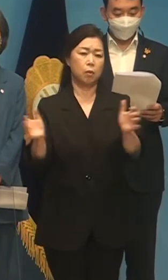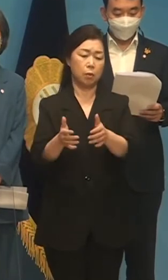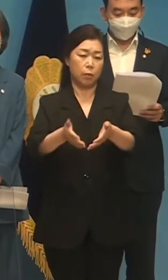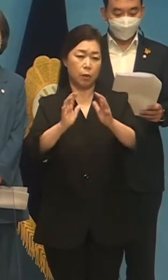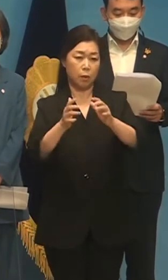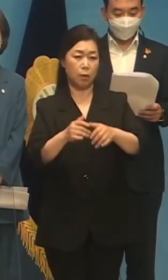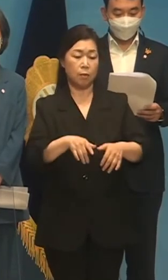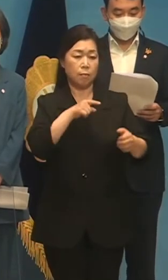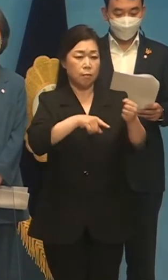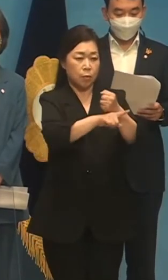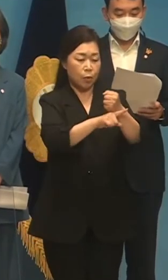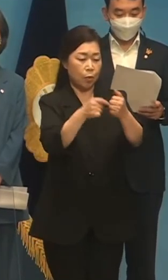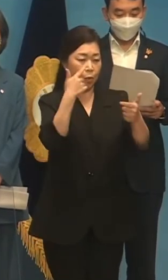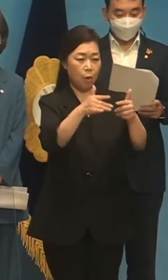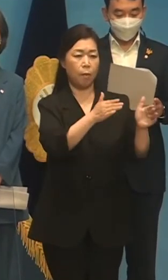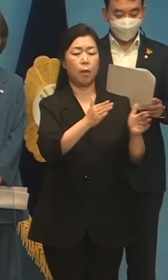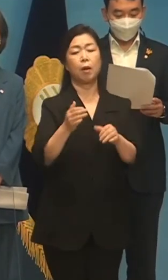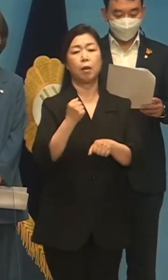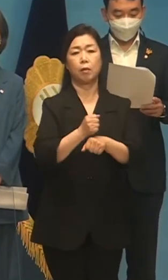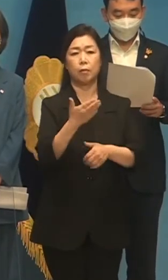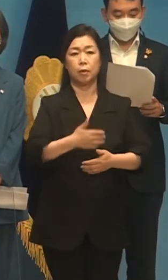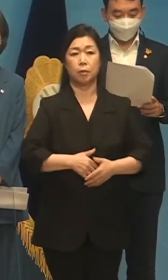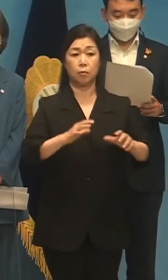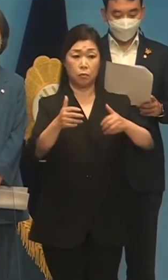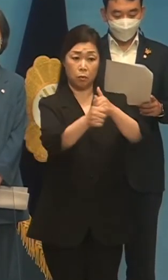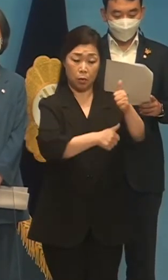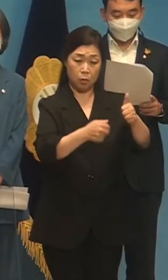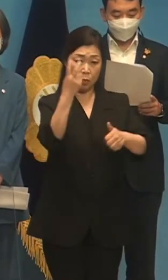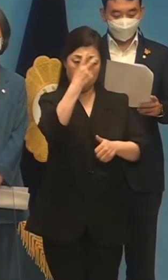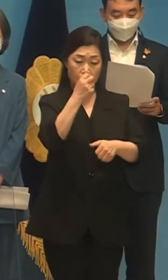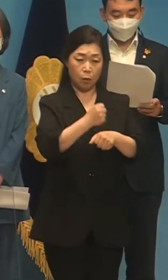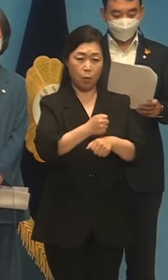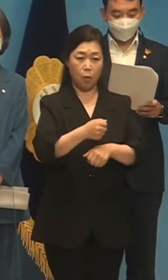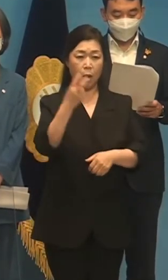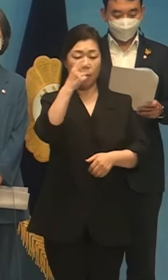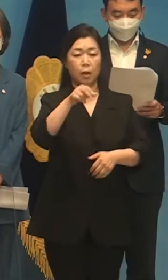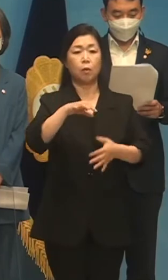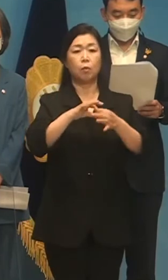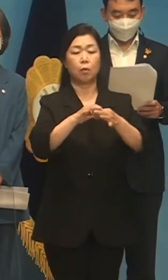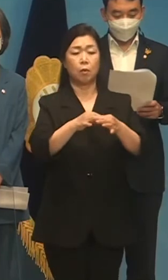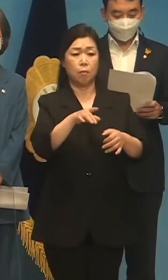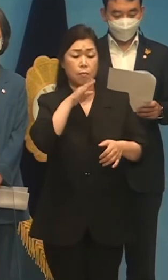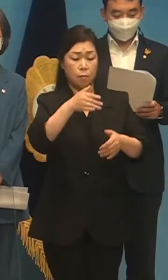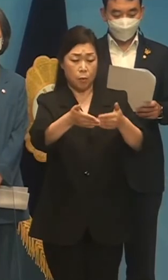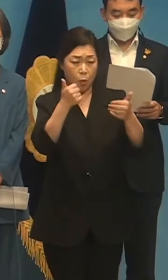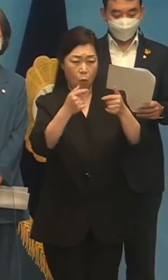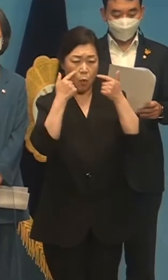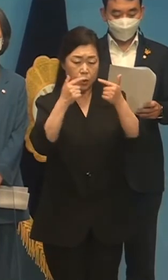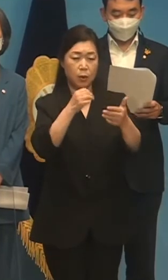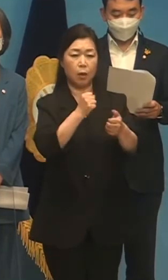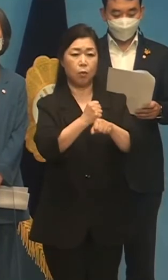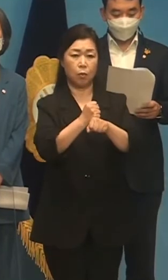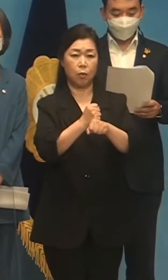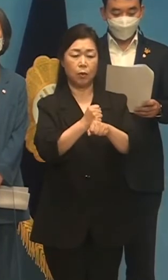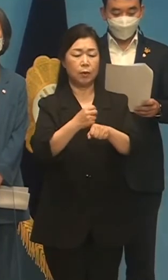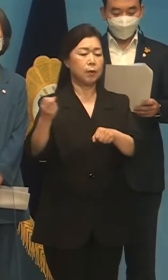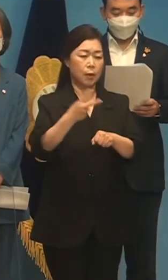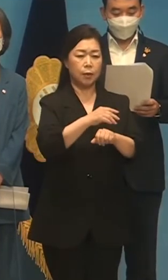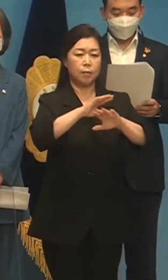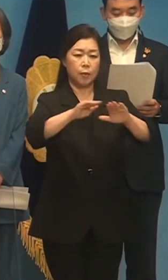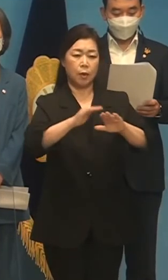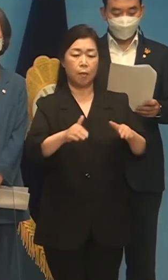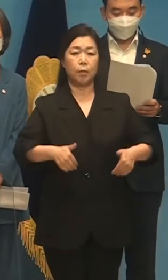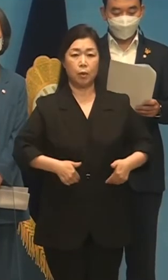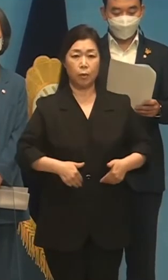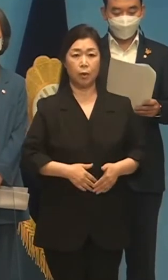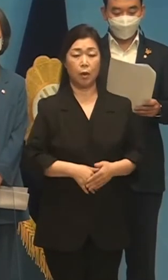진상을 묻고 대책을 마련해야 합니다. 국회는 국정조사와 국정감사를 통해 진실을 밝혀내고 제도를 정비해야 합니다.